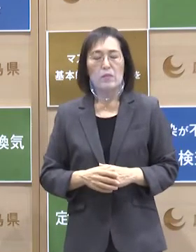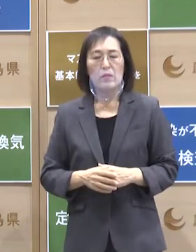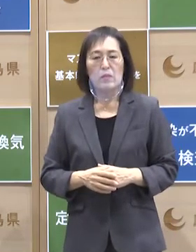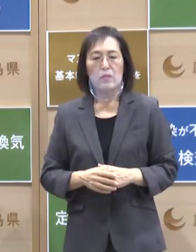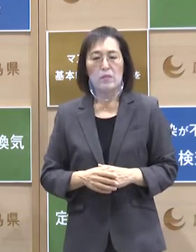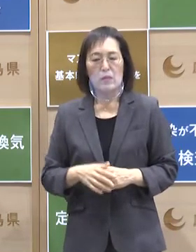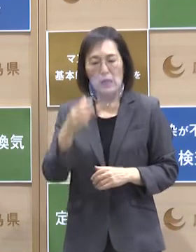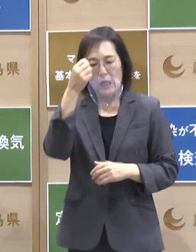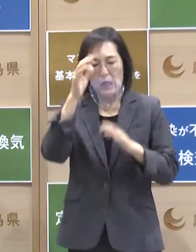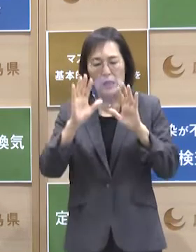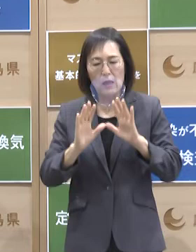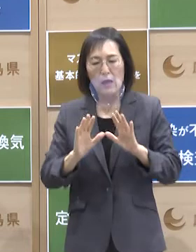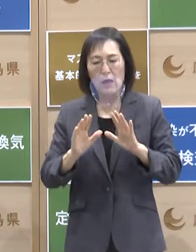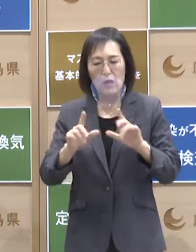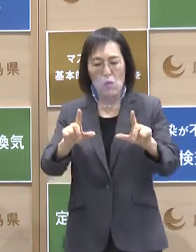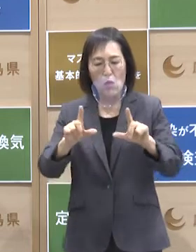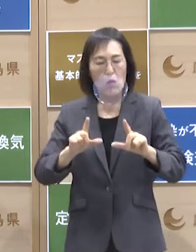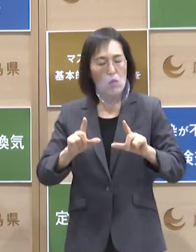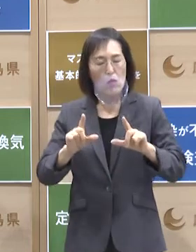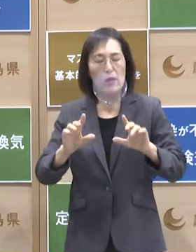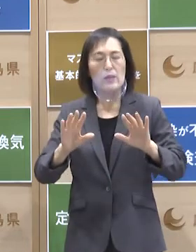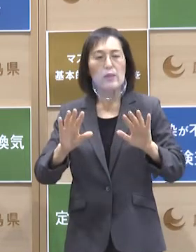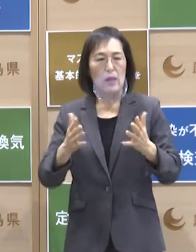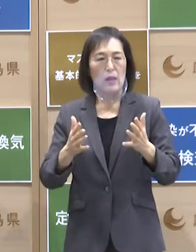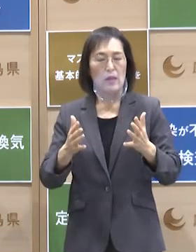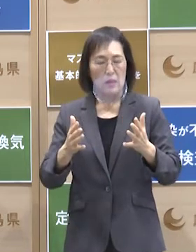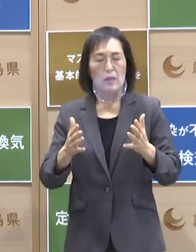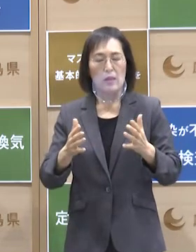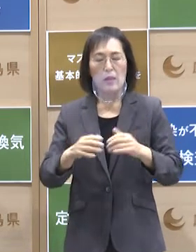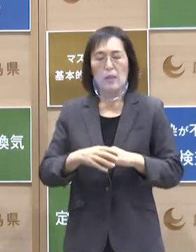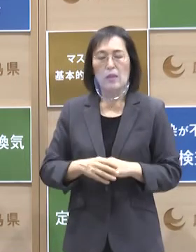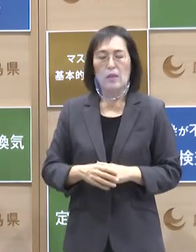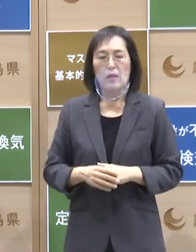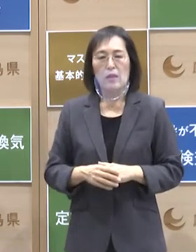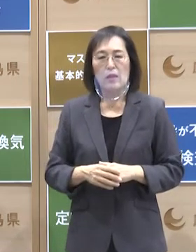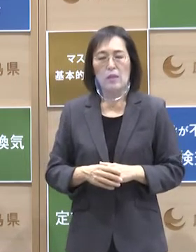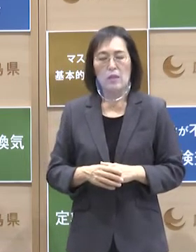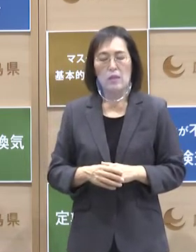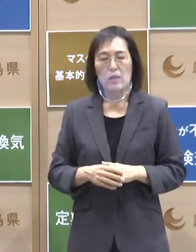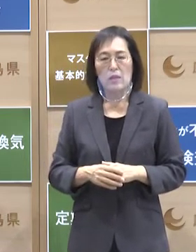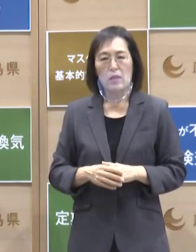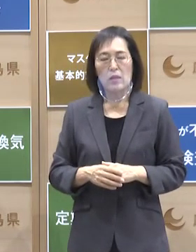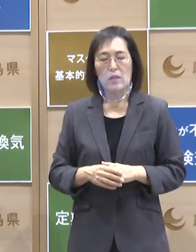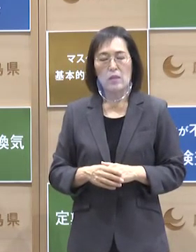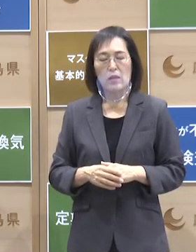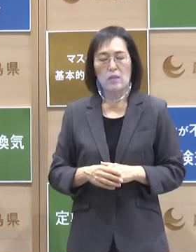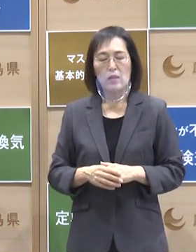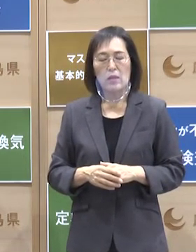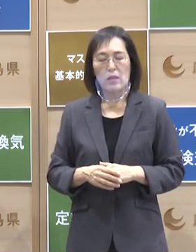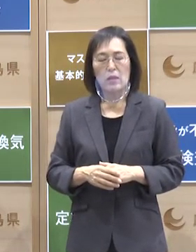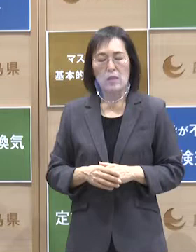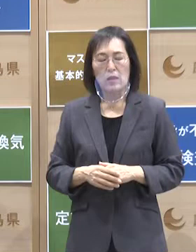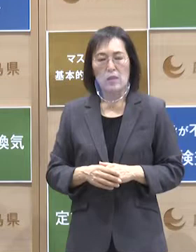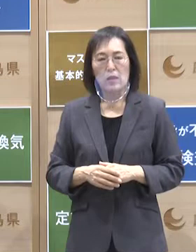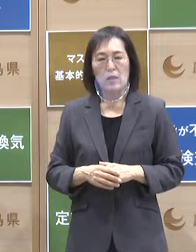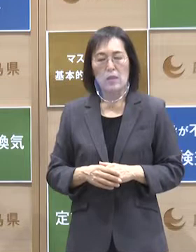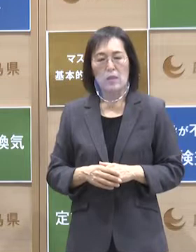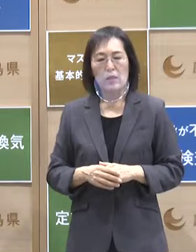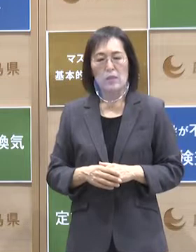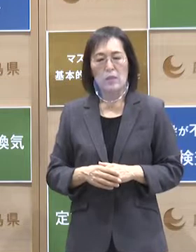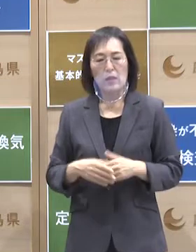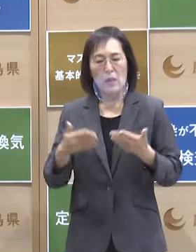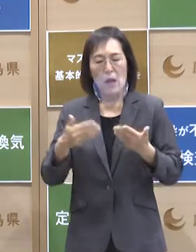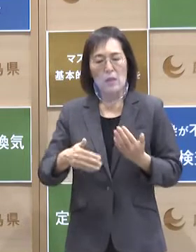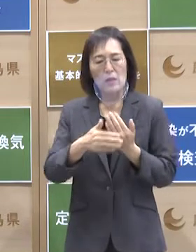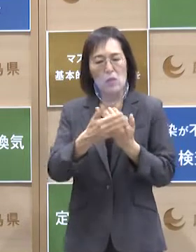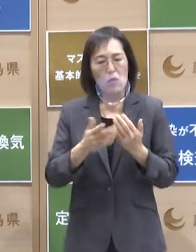まあ、被害の報告はないというふうに今のところ聞いていますけれども、こういった非常に、この安全保障